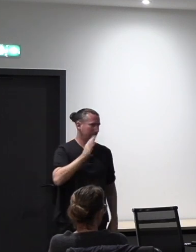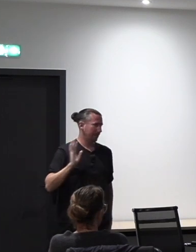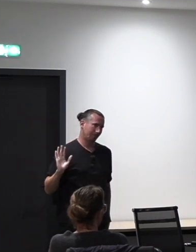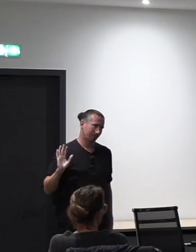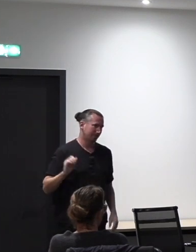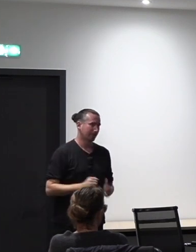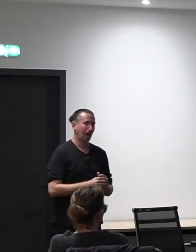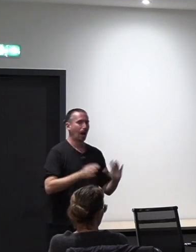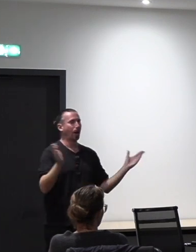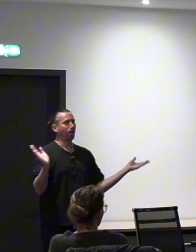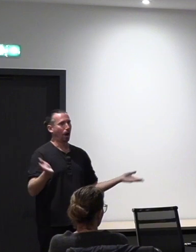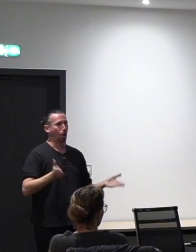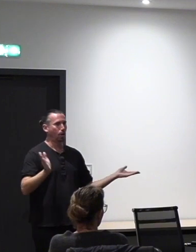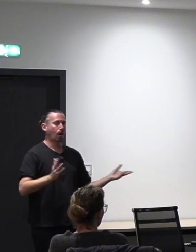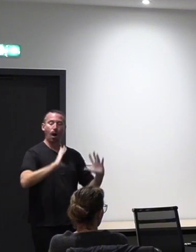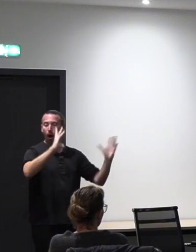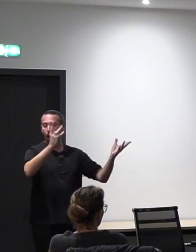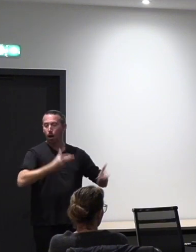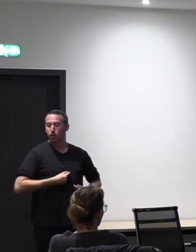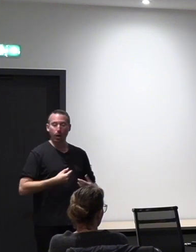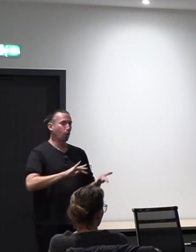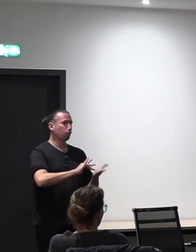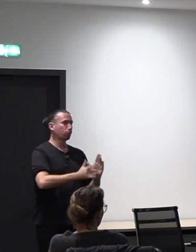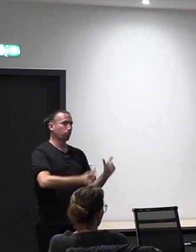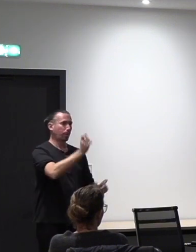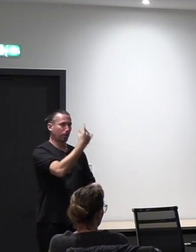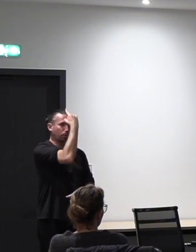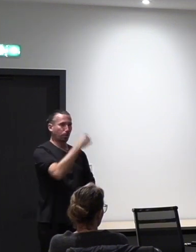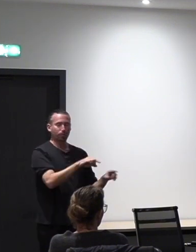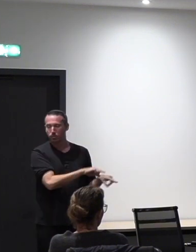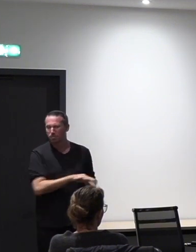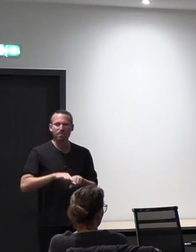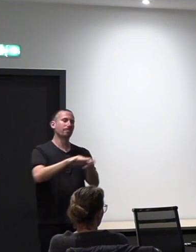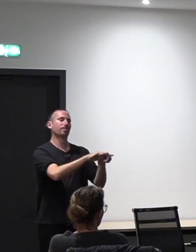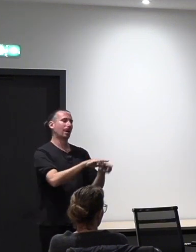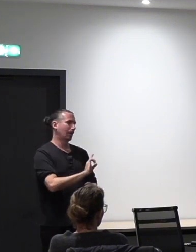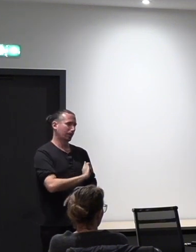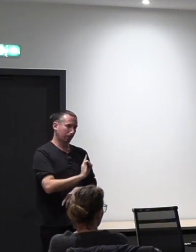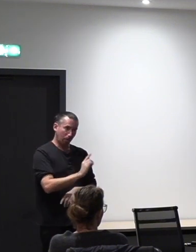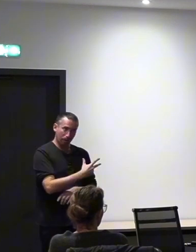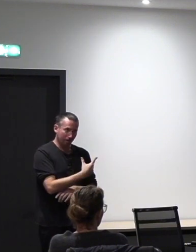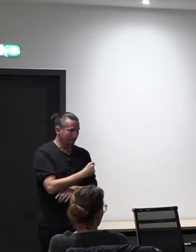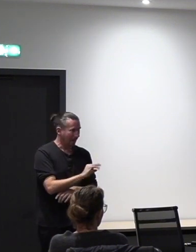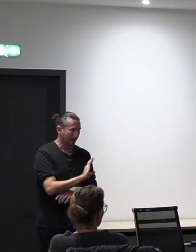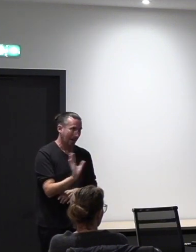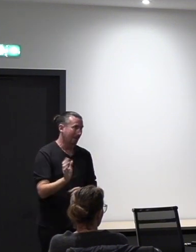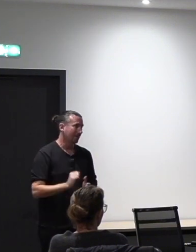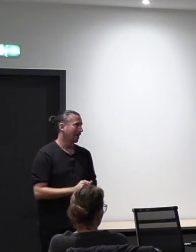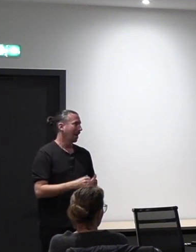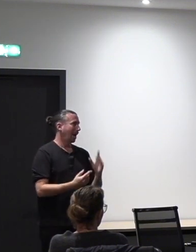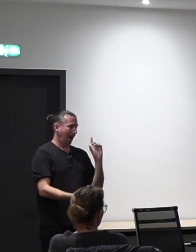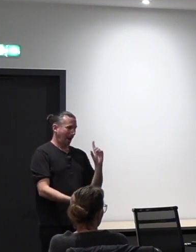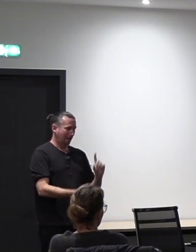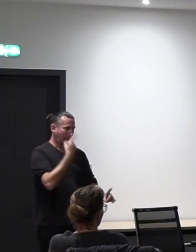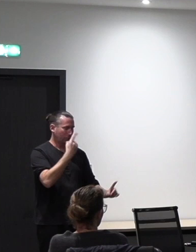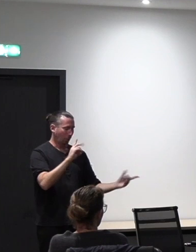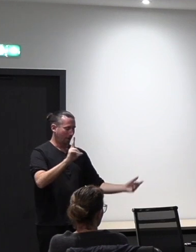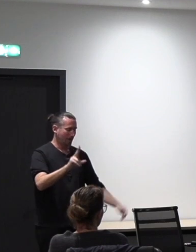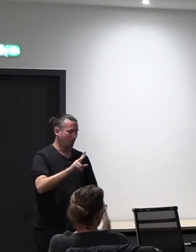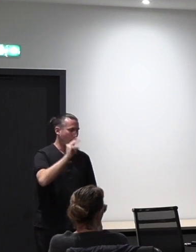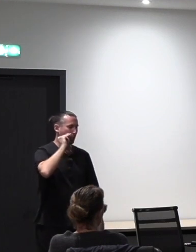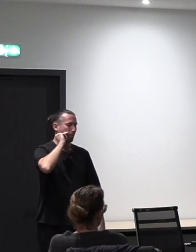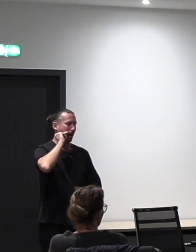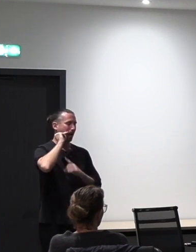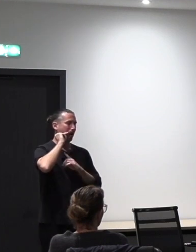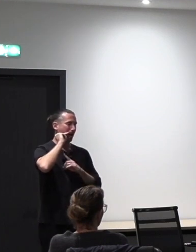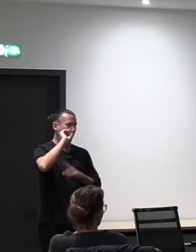absolument accueillant à égalité pour tout le monde. Mais c'est pas grave, à condition que la dimension humaine de la prise en charge, je